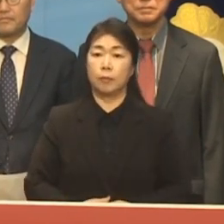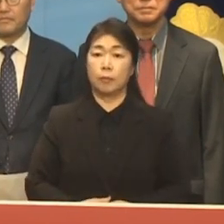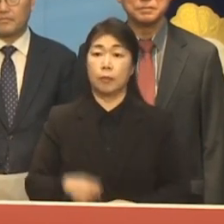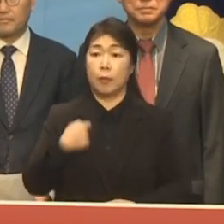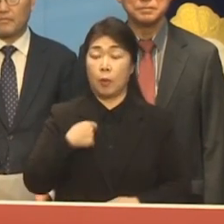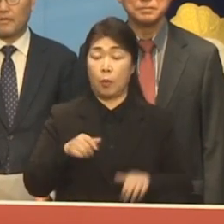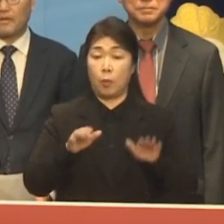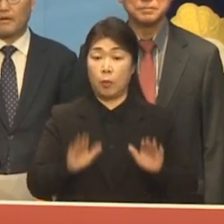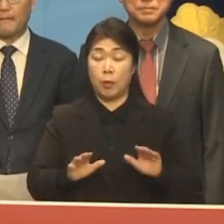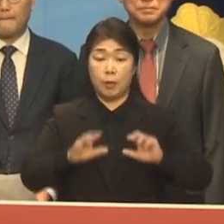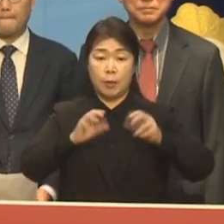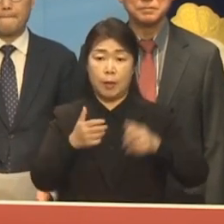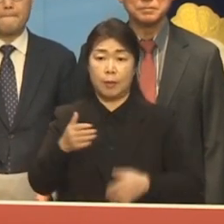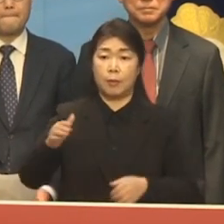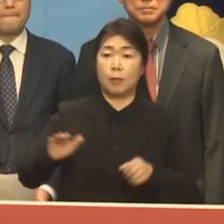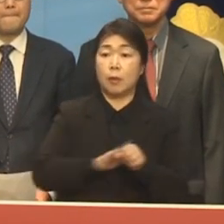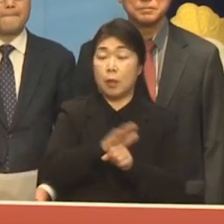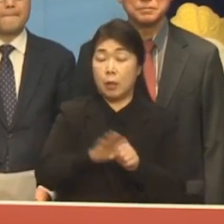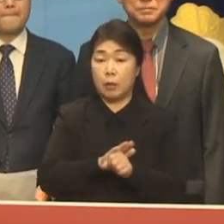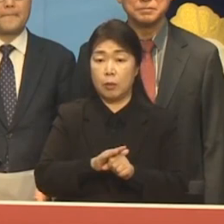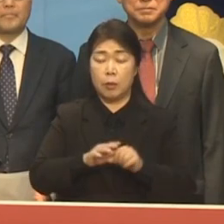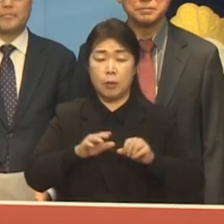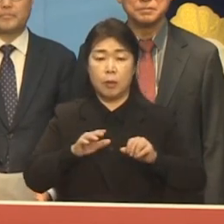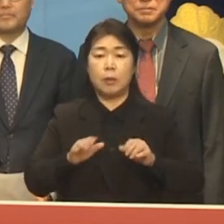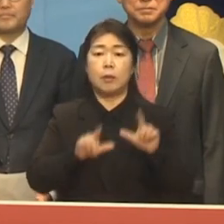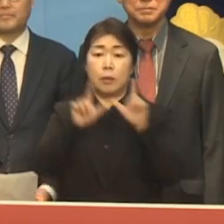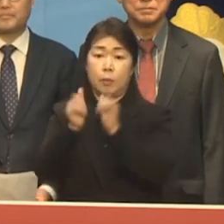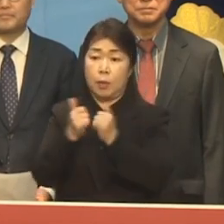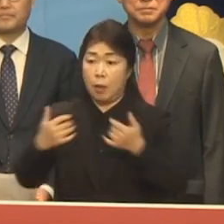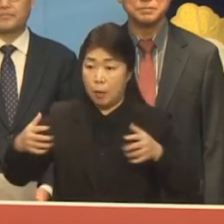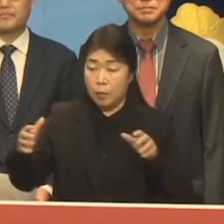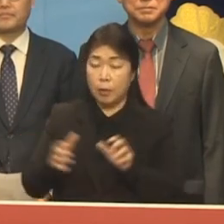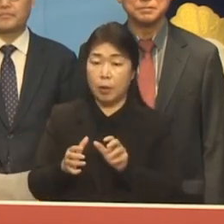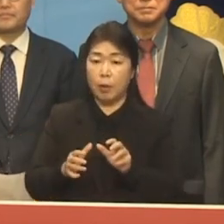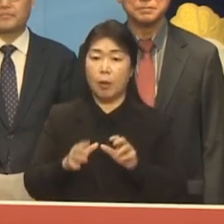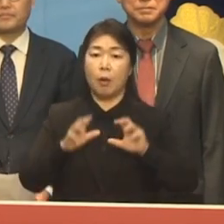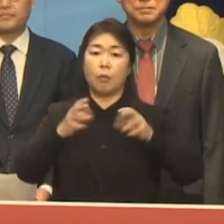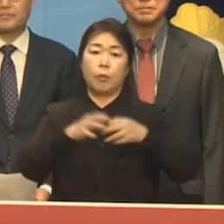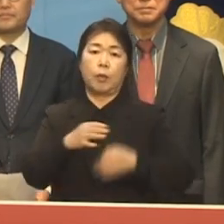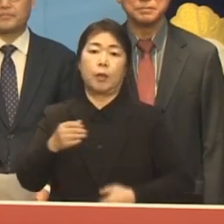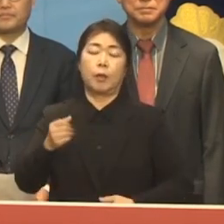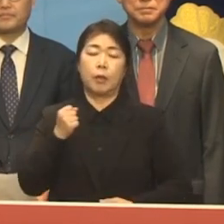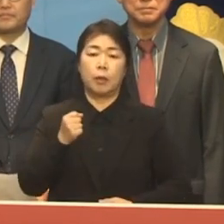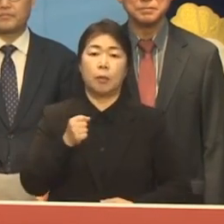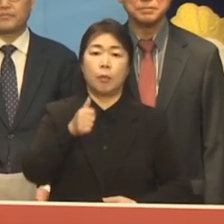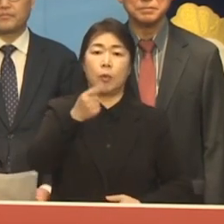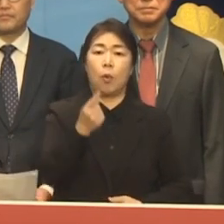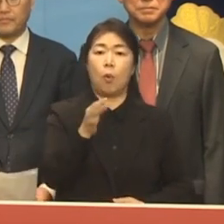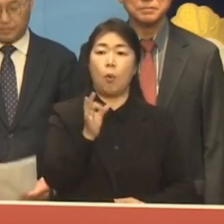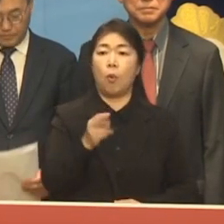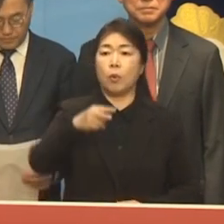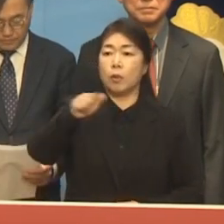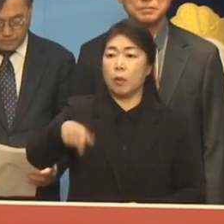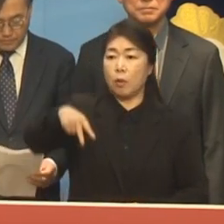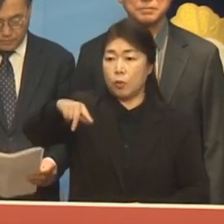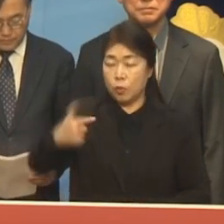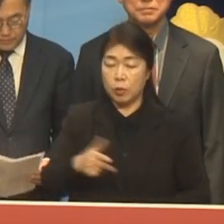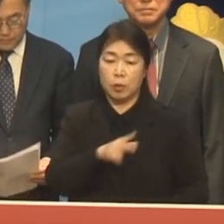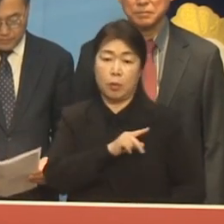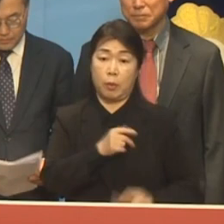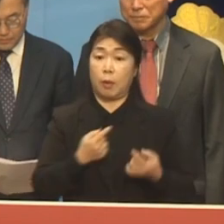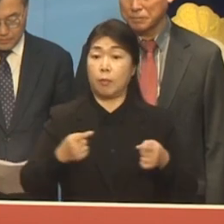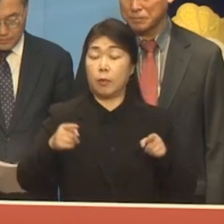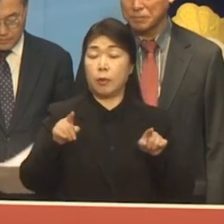오늘 나라를 사랑하는 애국 시민들과 함께 국민의힘 홍석준 의원님과